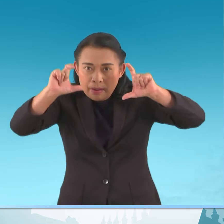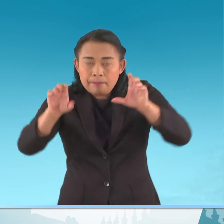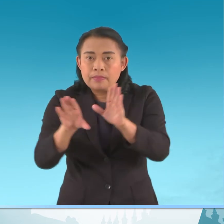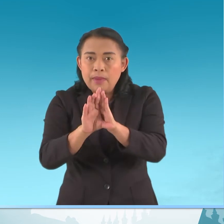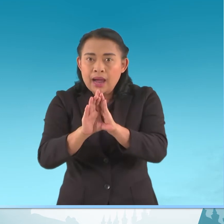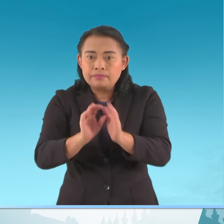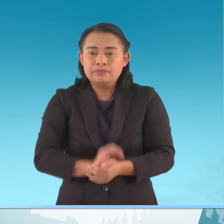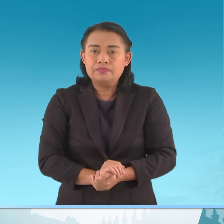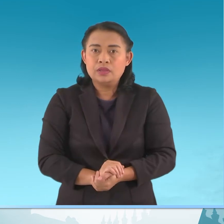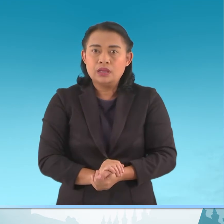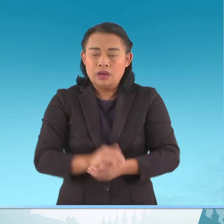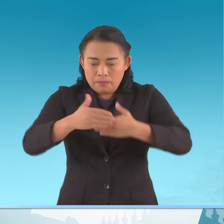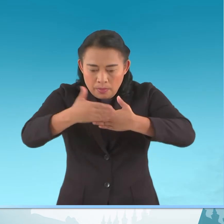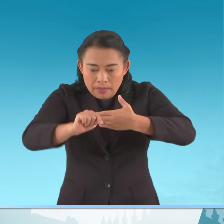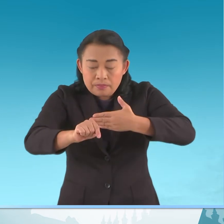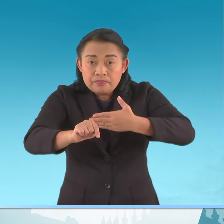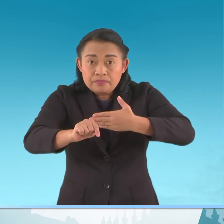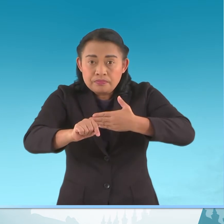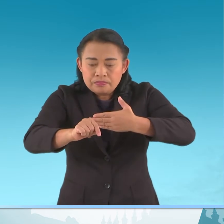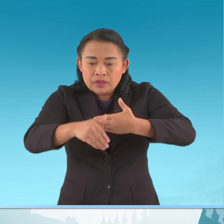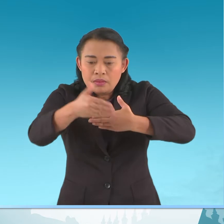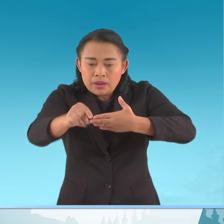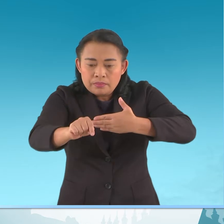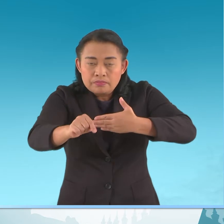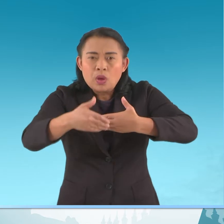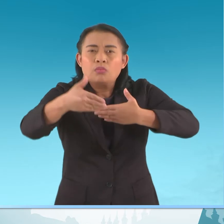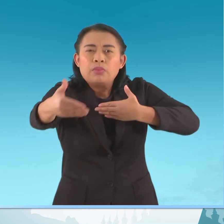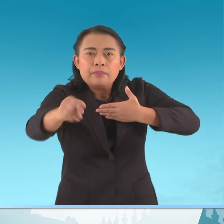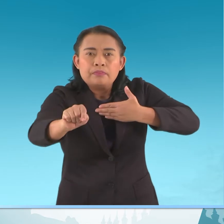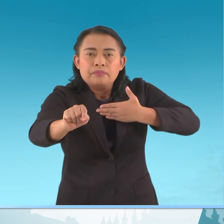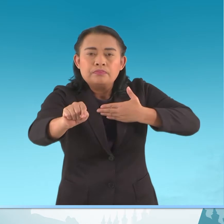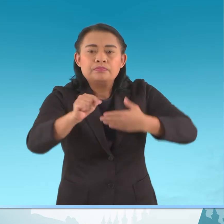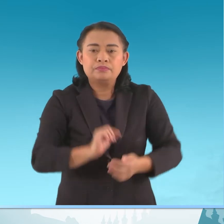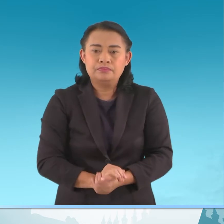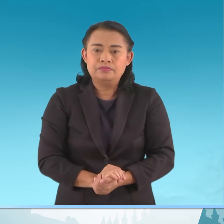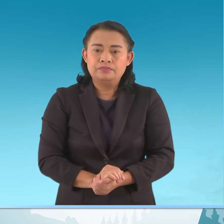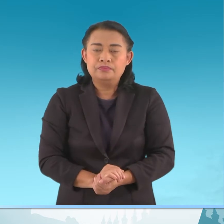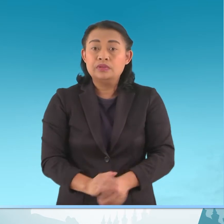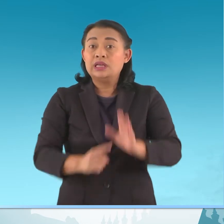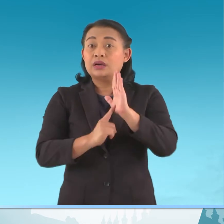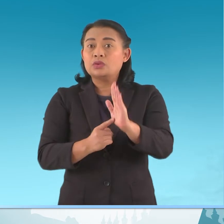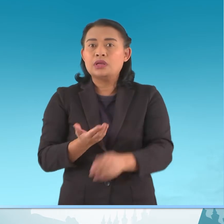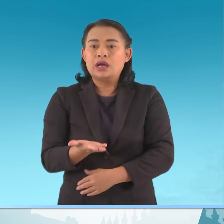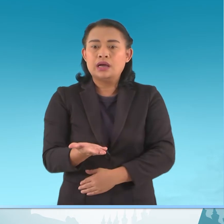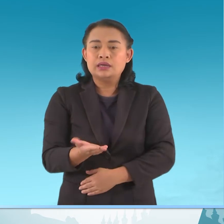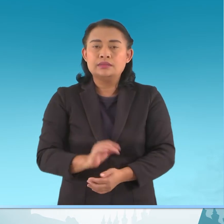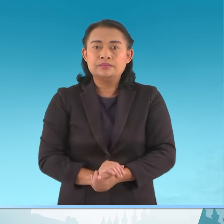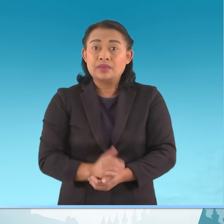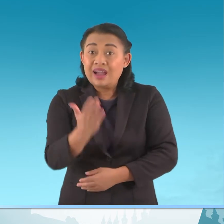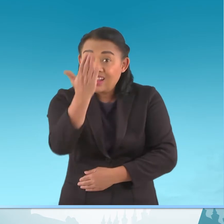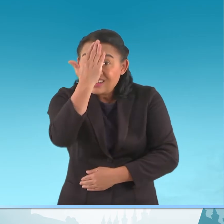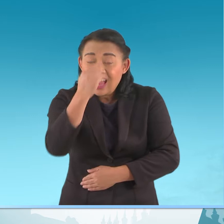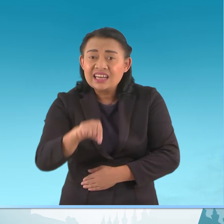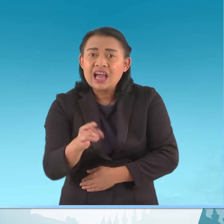เองนะครับเพราะกลางเราได้ตัวหลักของภาพที่สวยงามแล้วไกลเกินแล้วไก่ก็คือฉากหลังนะครับยังคาบคาบนี้เนี่ย